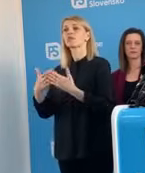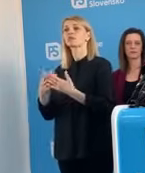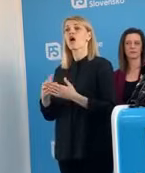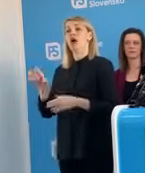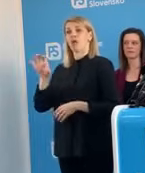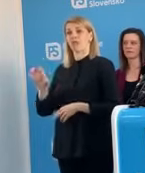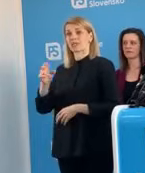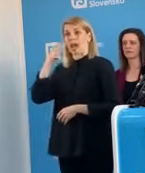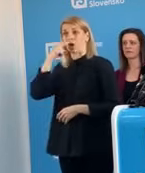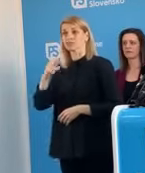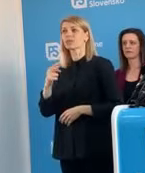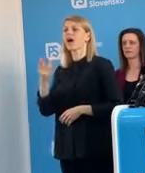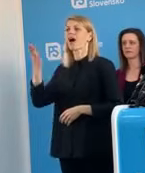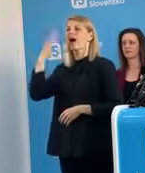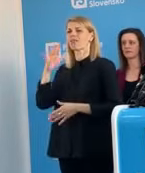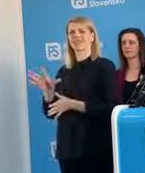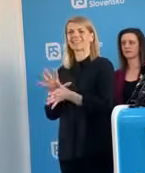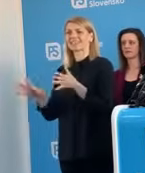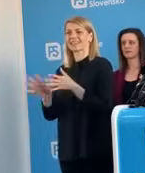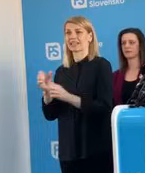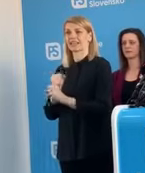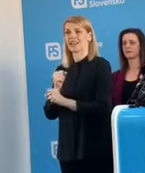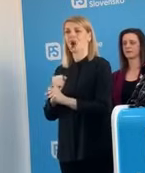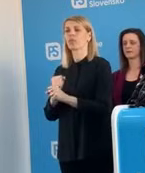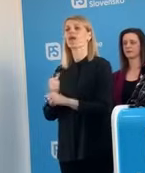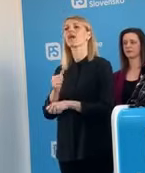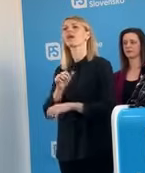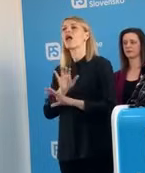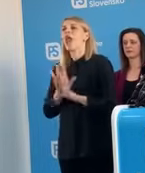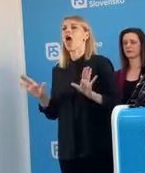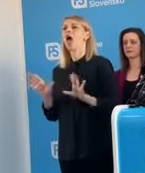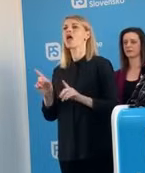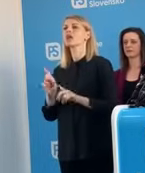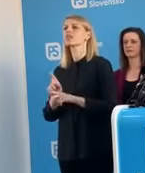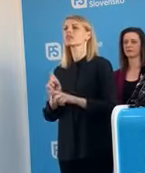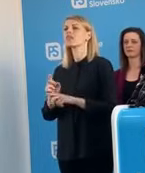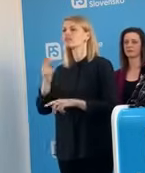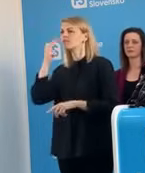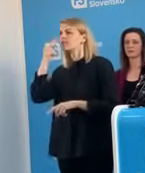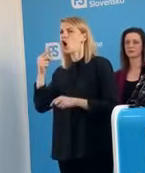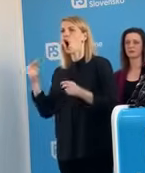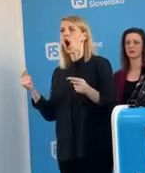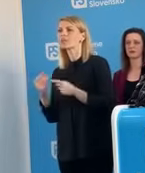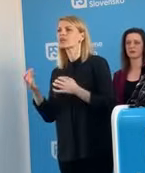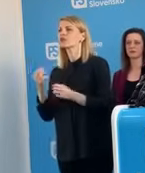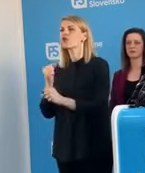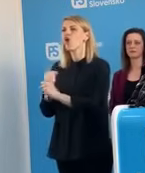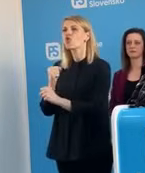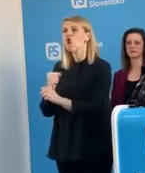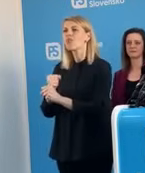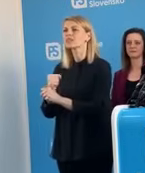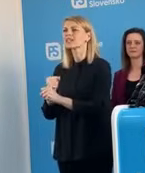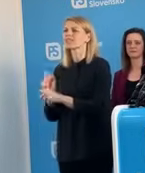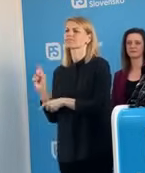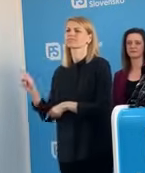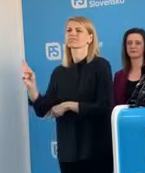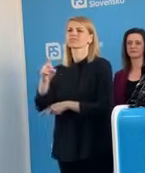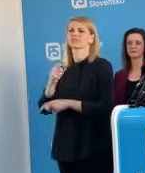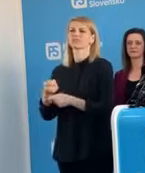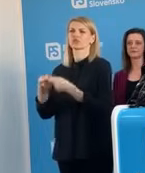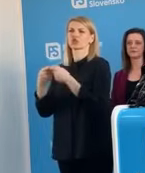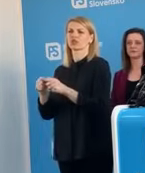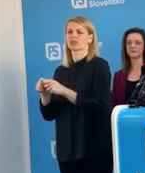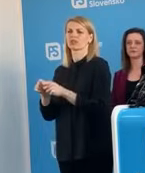Európska komisia nikdy nekoná len na základe nejakých aktivít opozície v ktorejkoľvek členskej krajine.